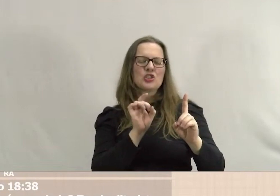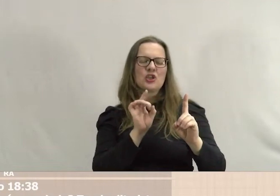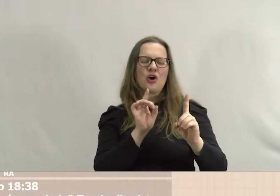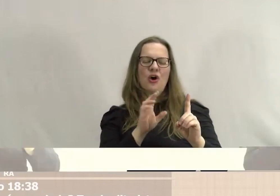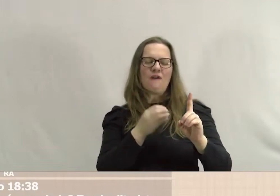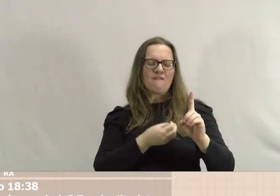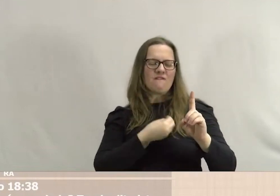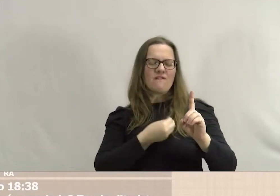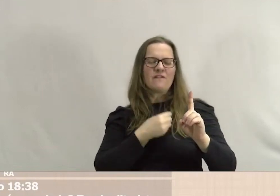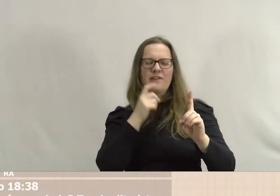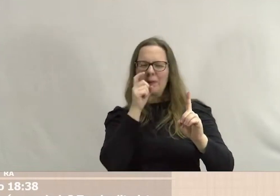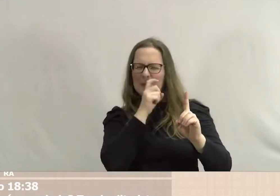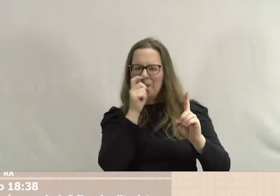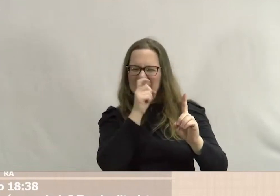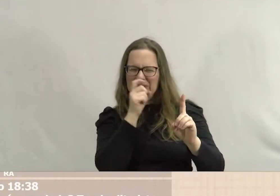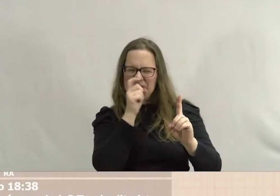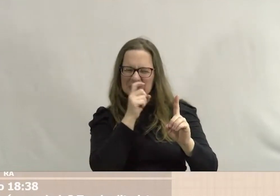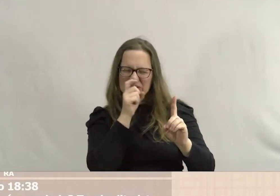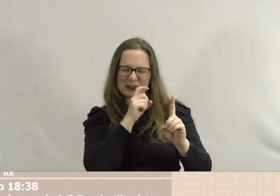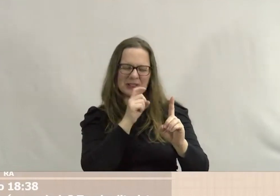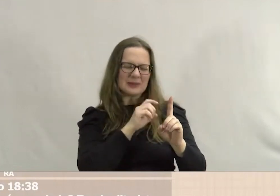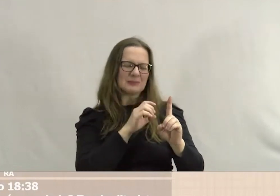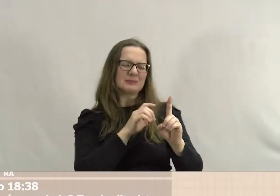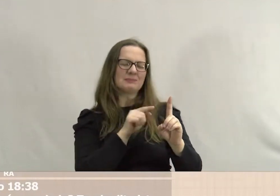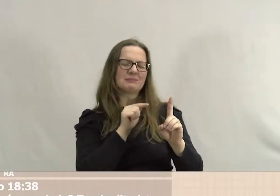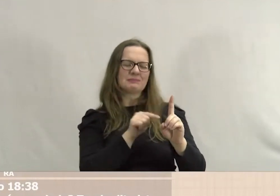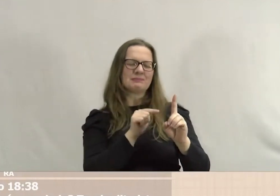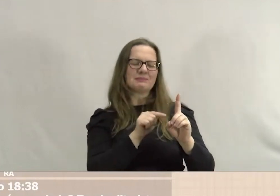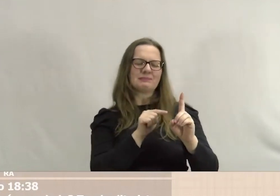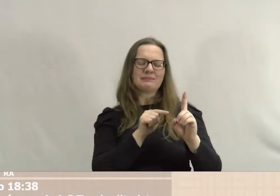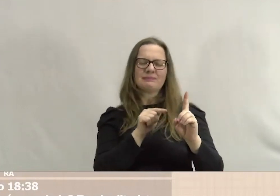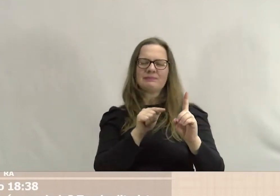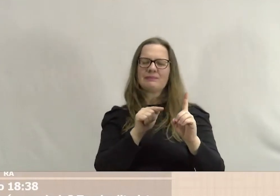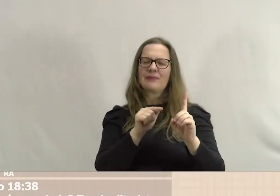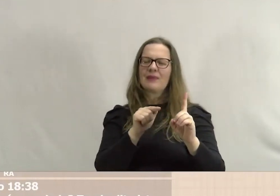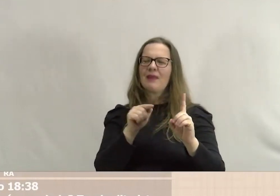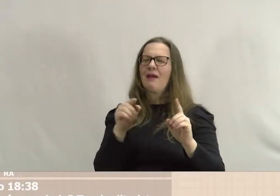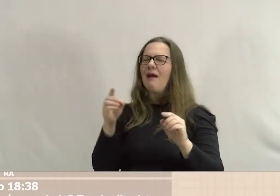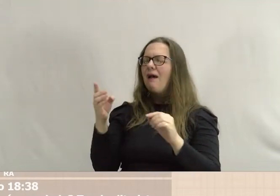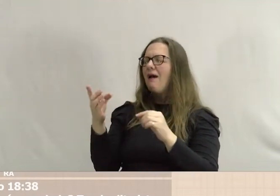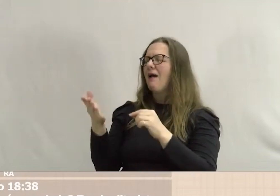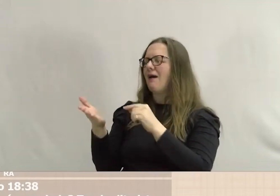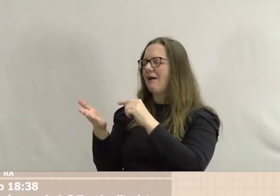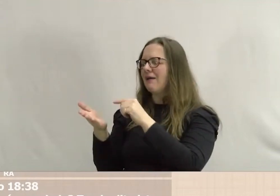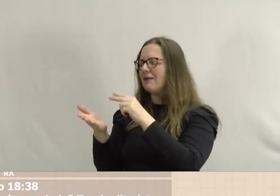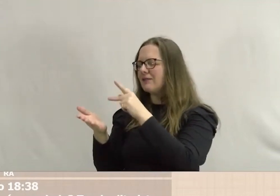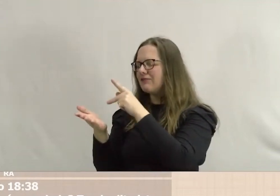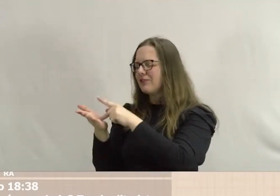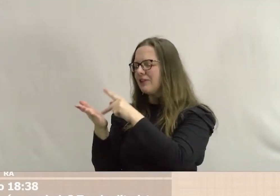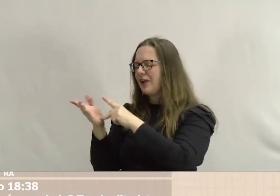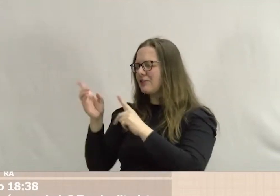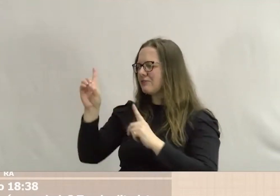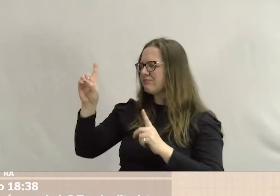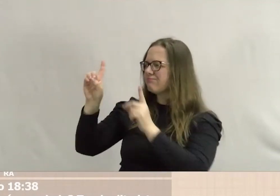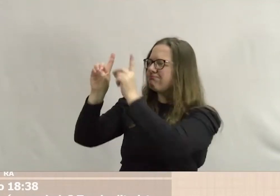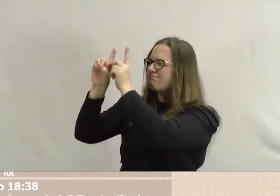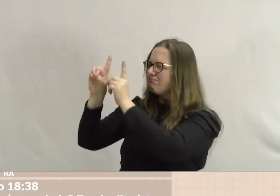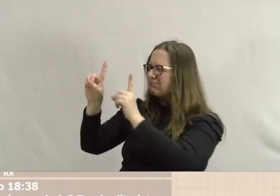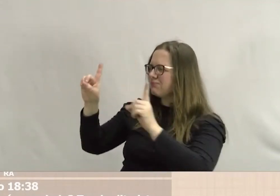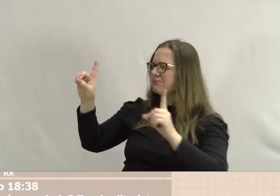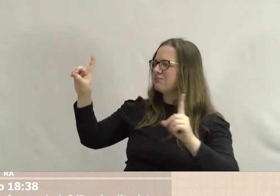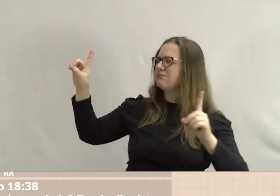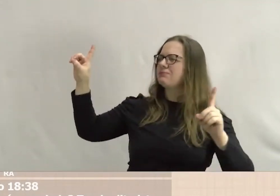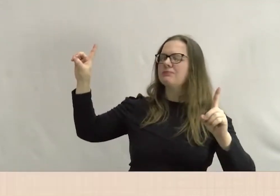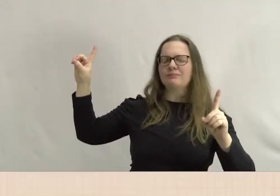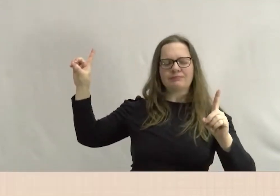A desobediência do homem apartou-o da verdade, permitindo a entrada do pecado e da morte. Isso está